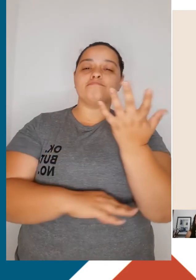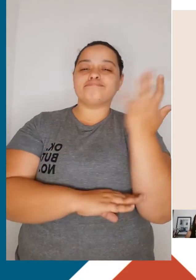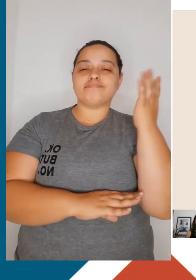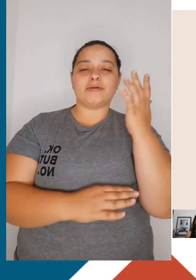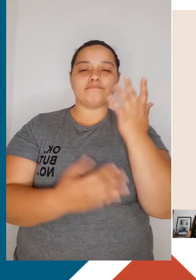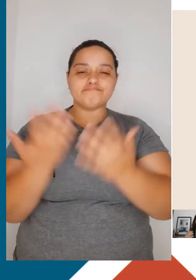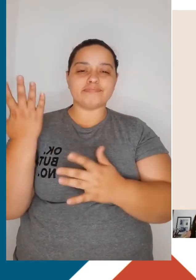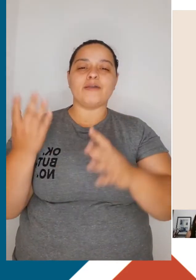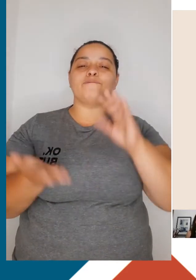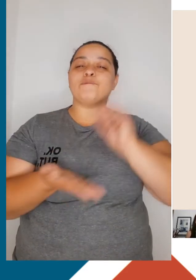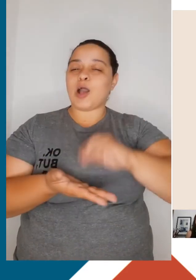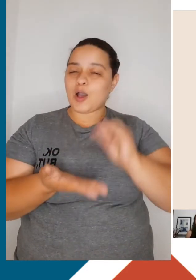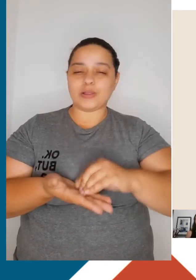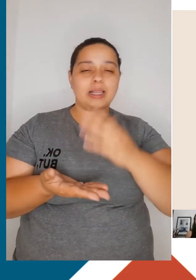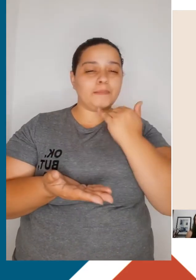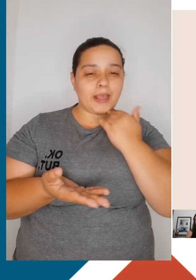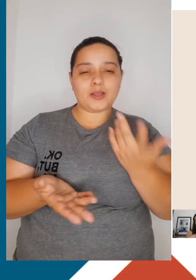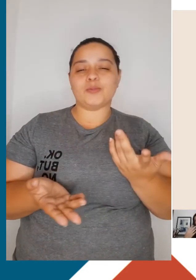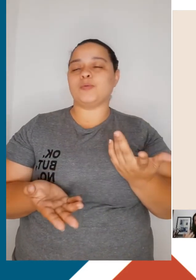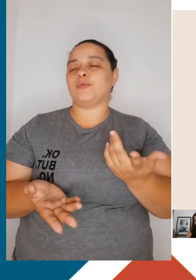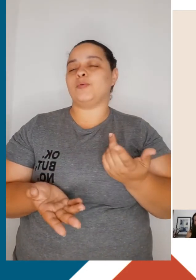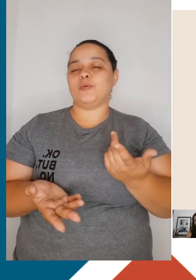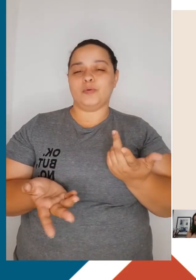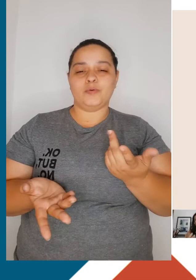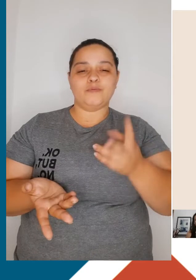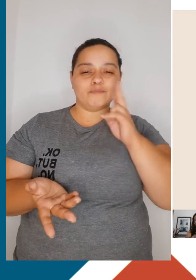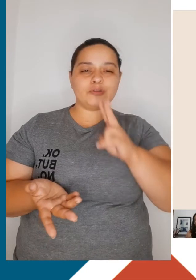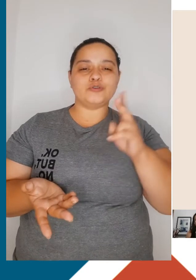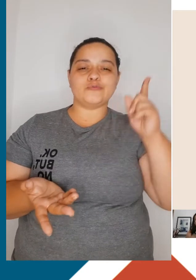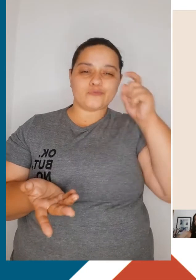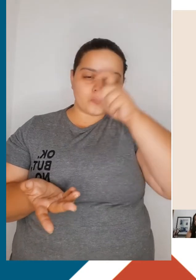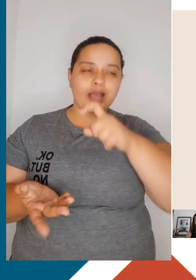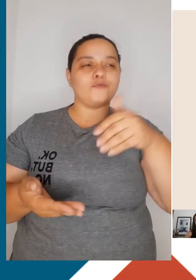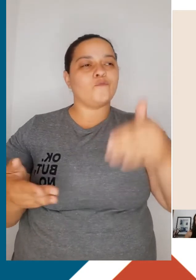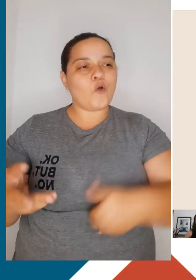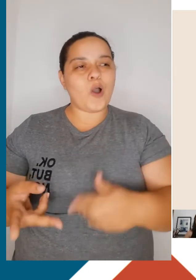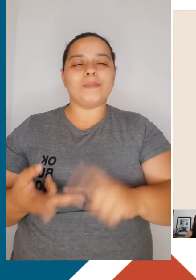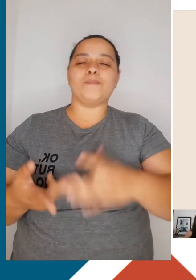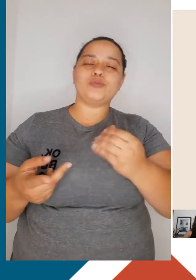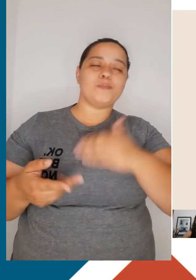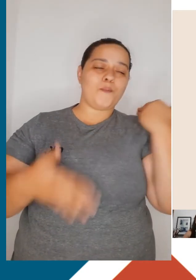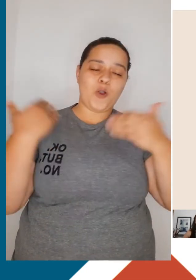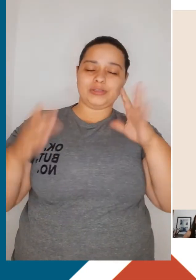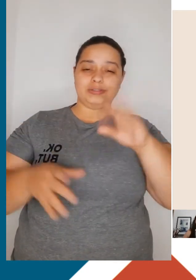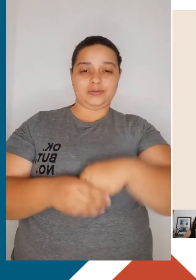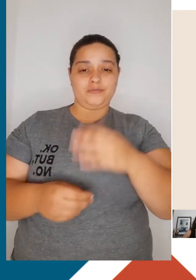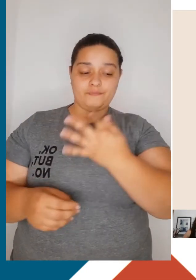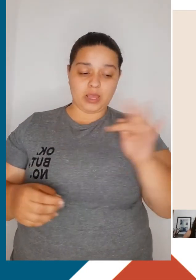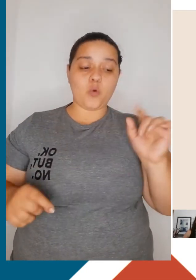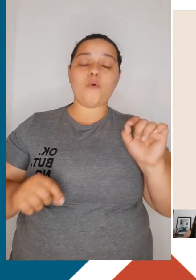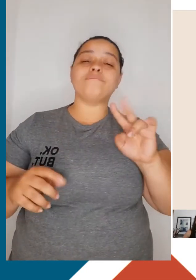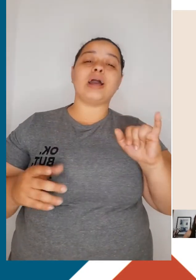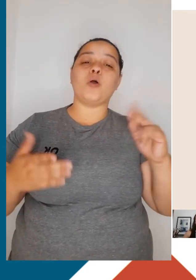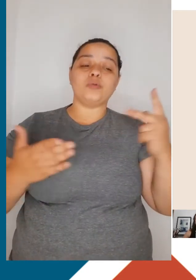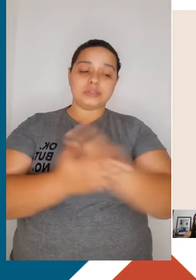acontecer, fazendo com que falte alimentos e leve ao aprofundamento da fome, da morte e da miséria na França. Bom, e aí o que